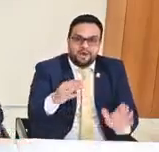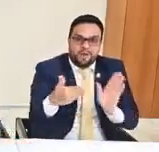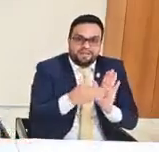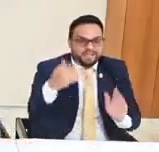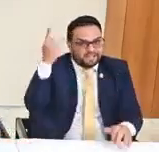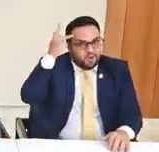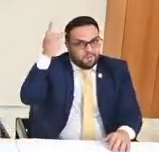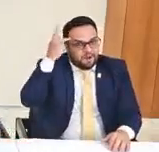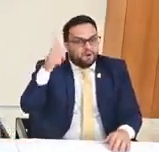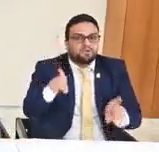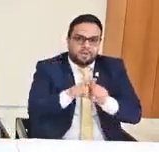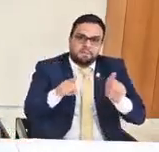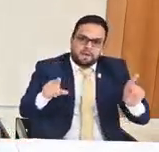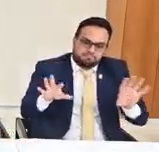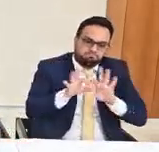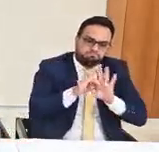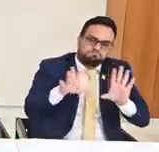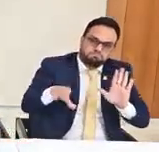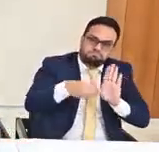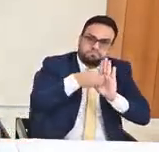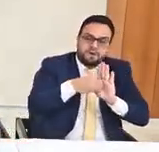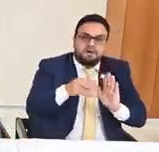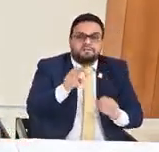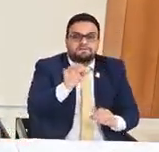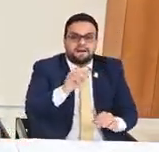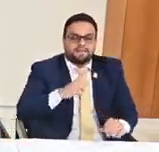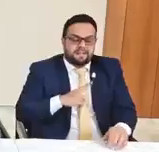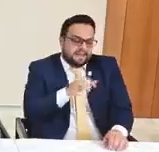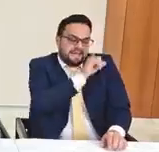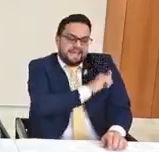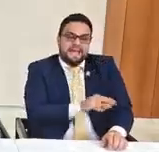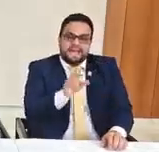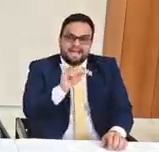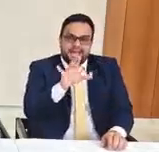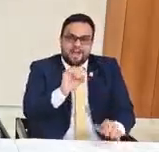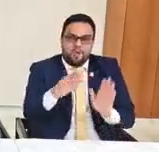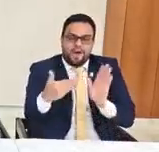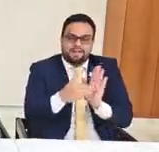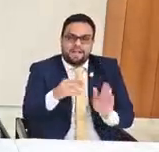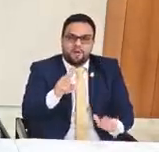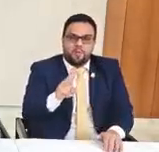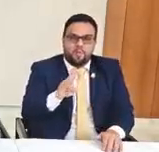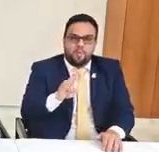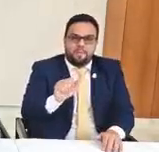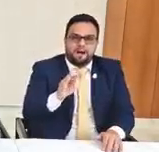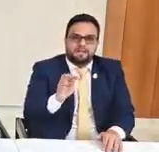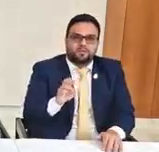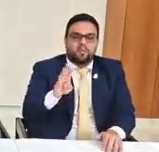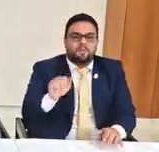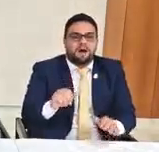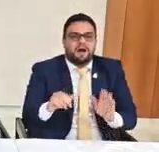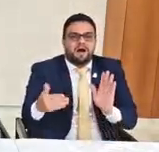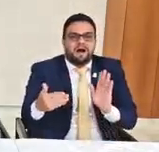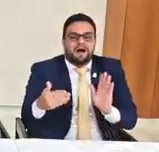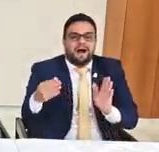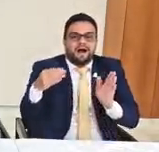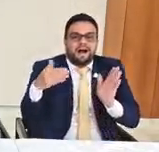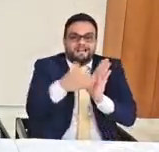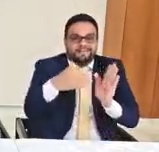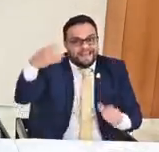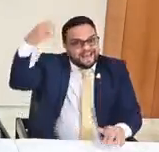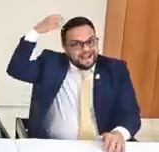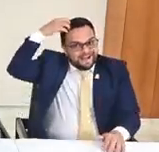nessa concessão, então a gente vai ter do Rio de Janeiro até Ubatuba investimentos e a duplicação do Rio de Janeiro até Angra dos Reis,